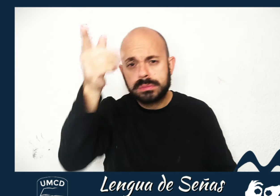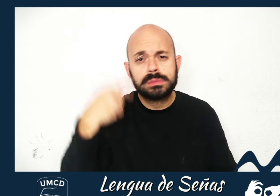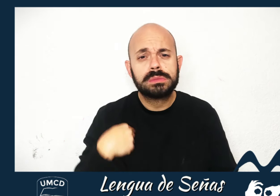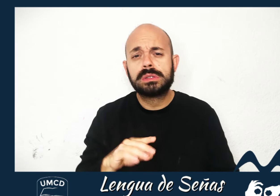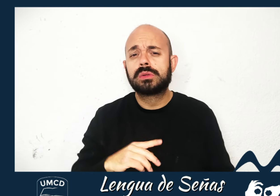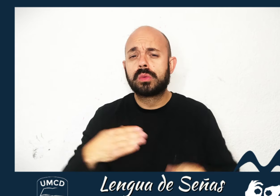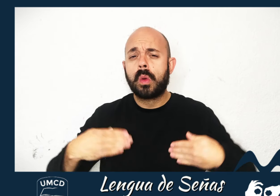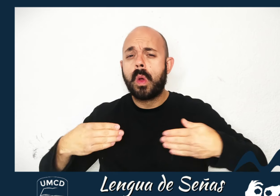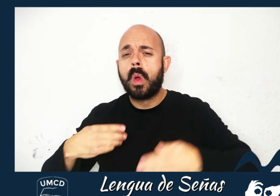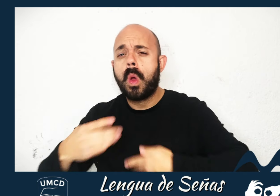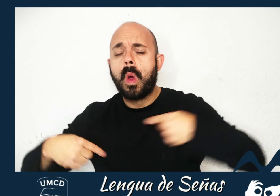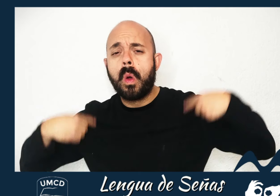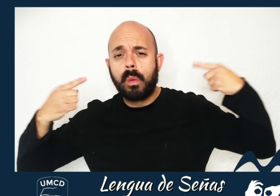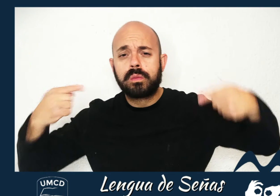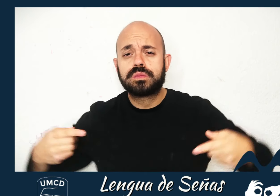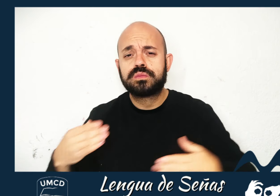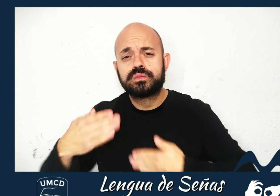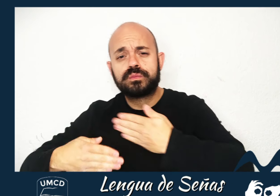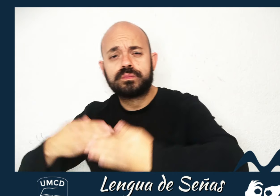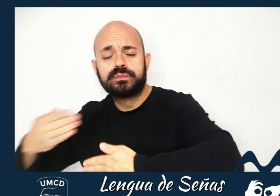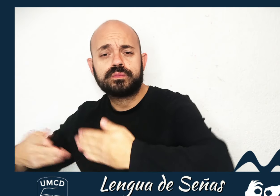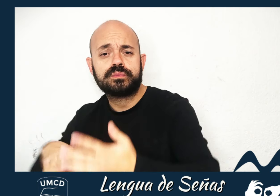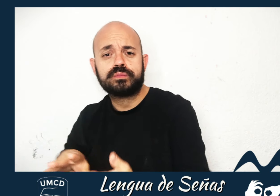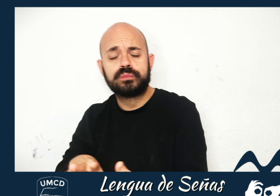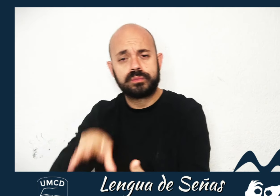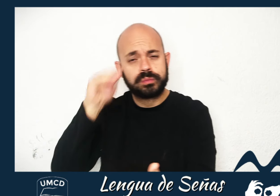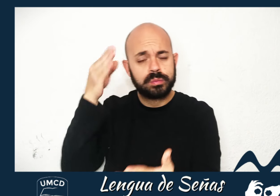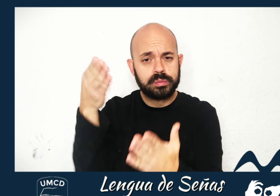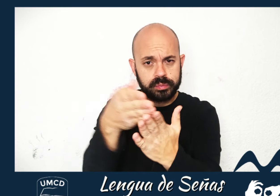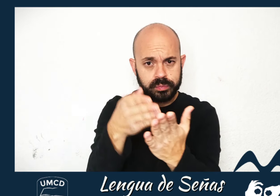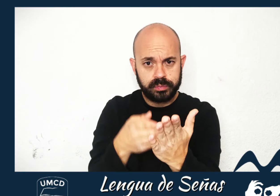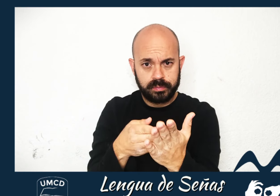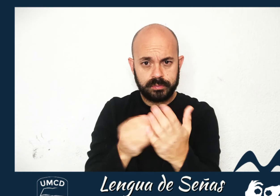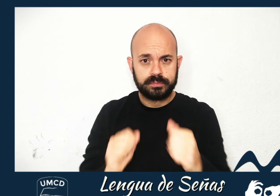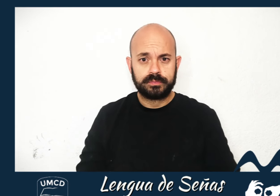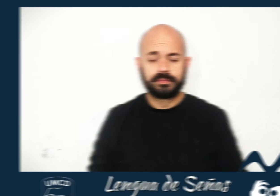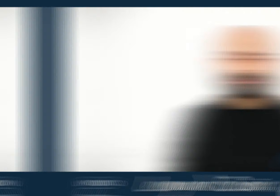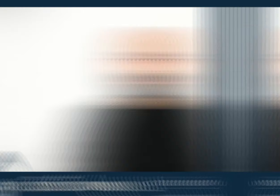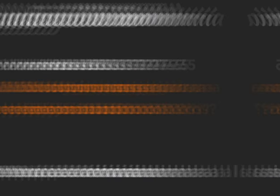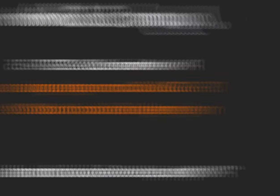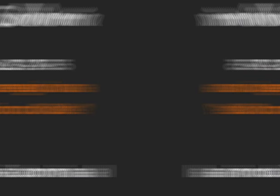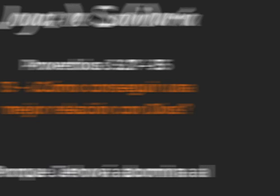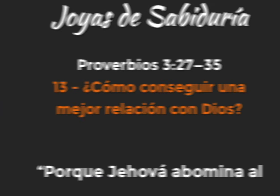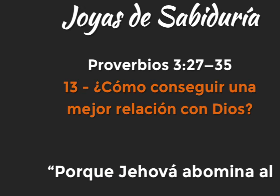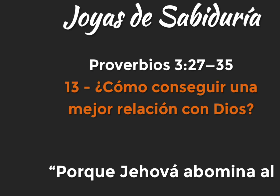Dios a través de la obediencia. Que Dios nos bendiga y hasta pronto.